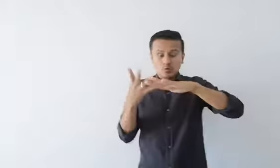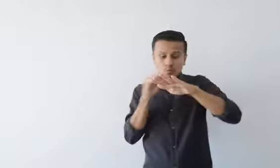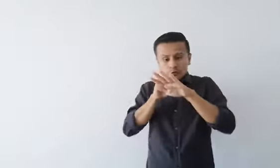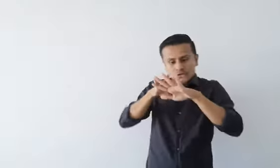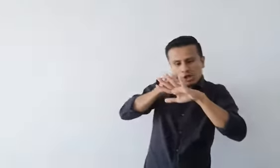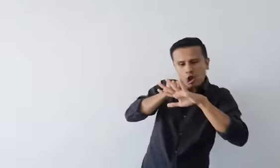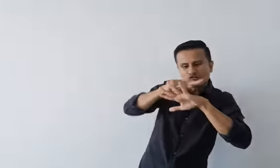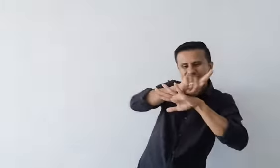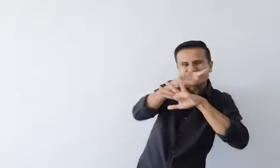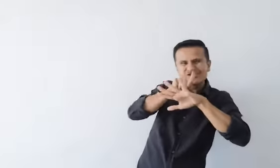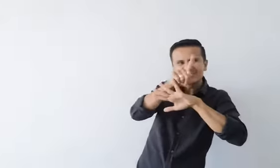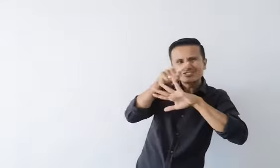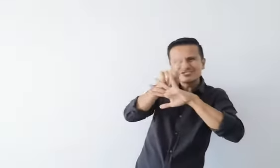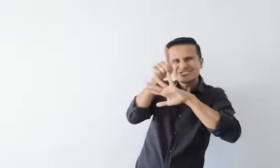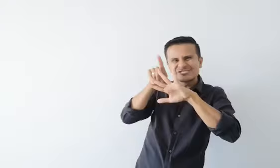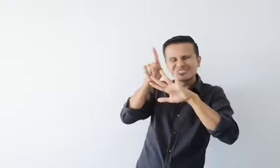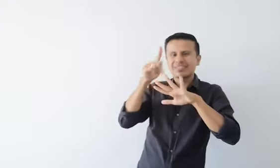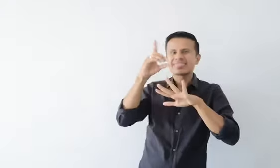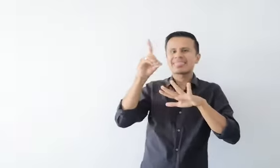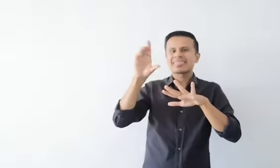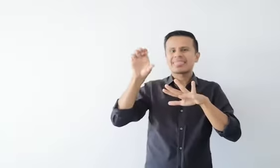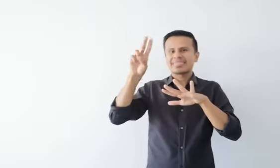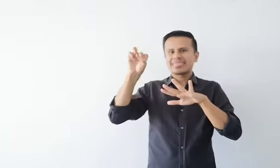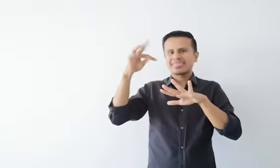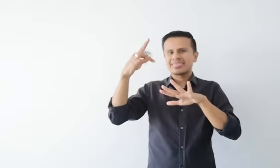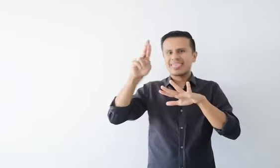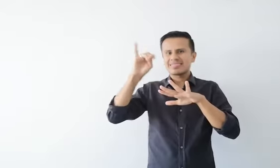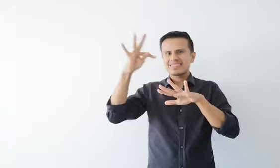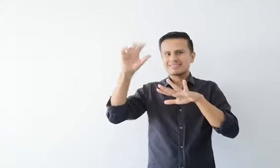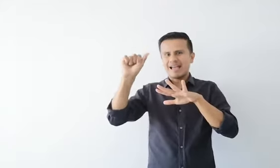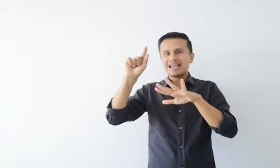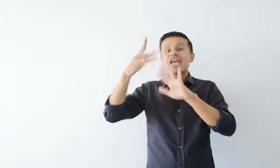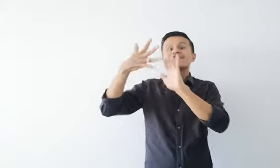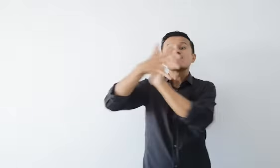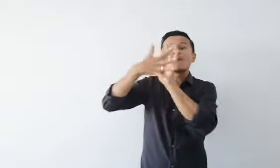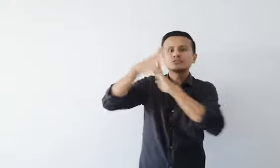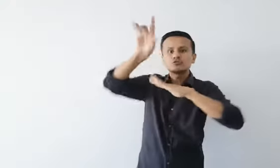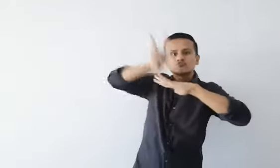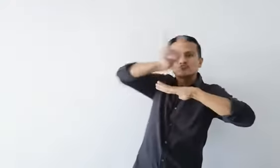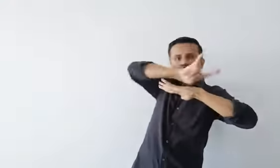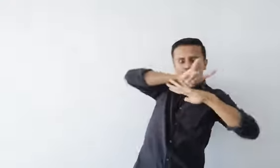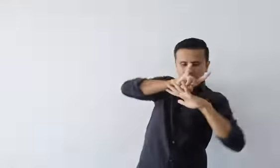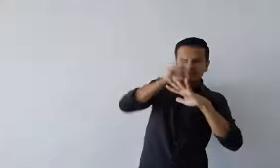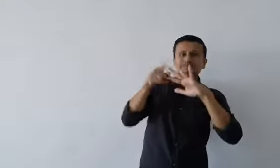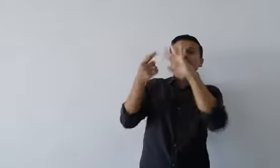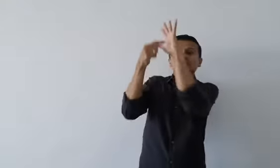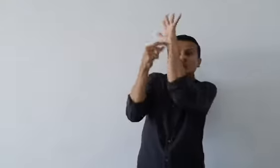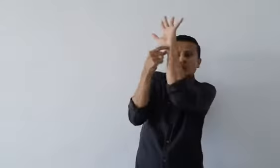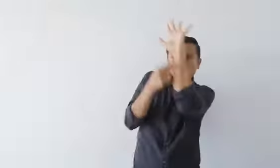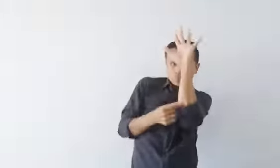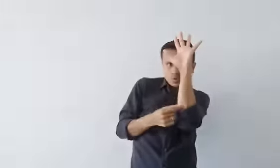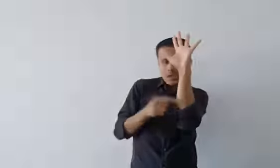lado las dendritas, que reciben información, y por otro un axón, cubierto de vainas de mielina, que conduce